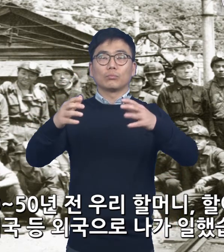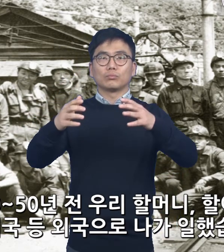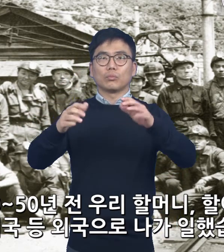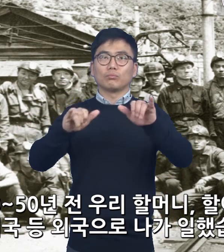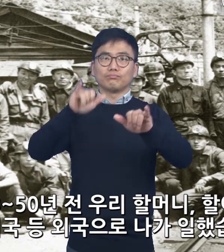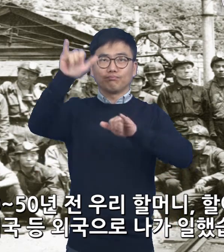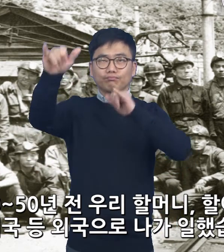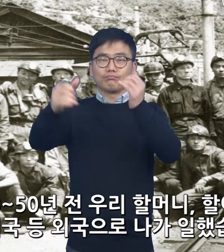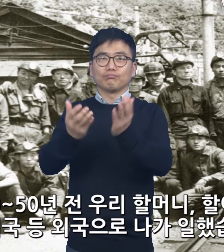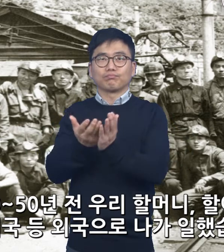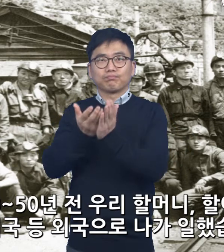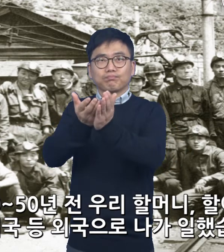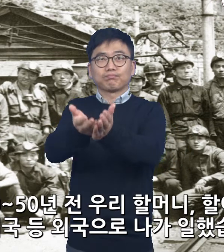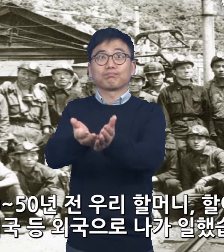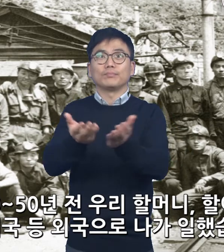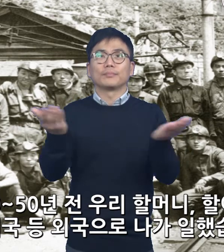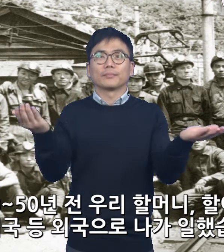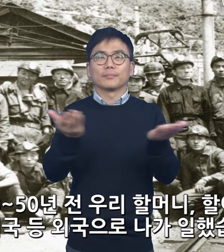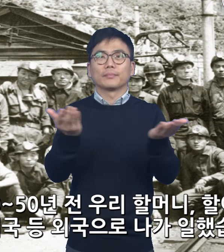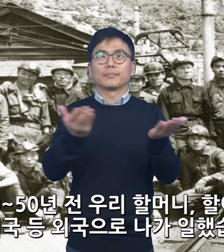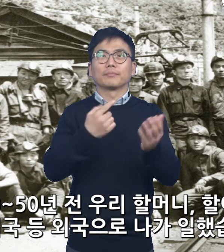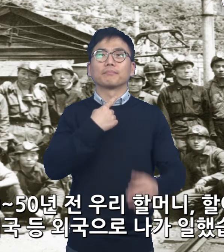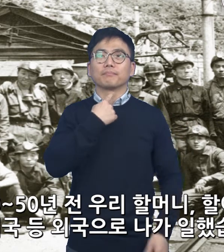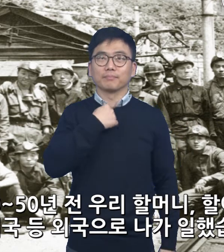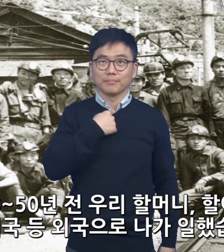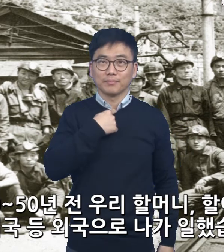외국으로 나가 일했습니다.